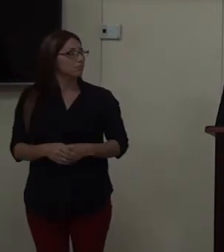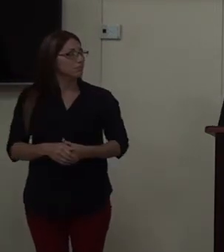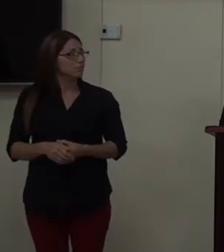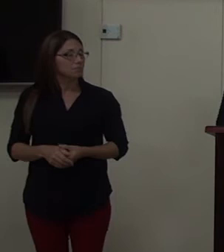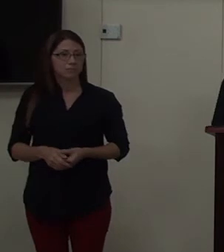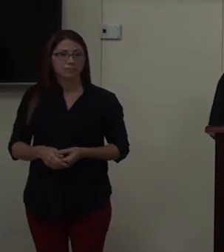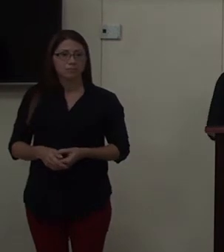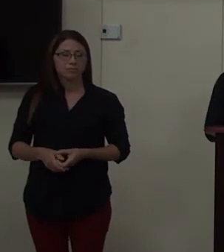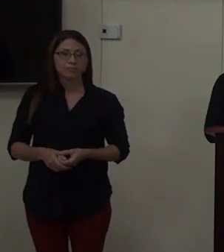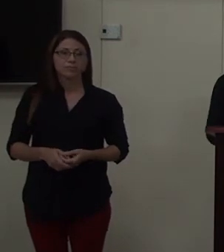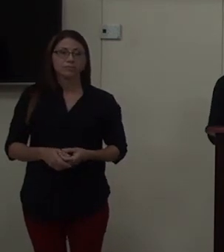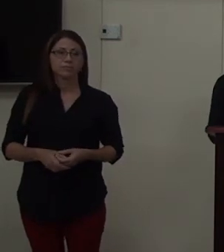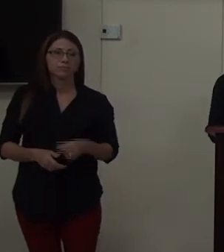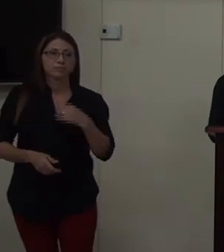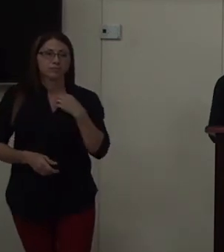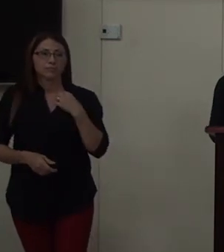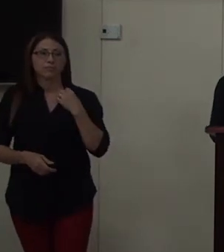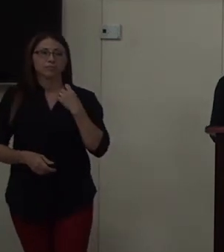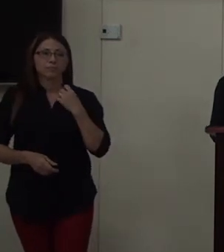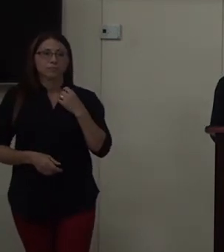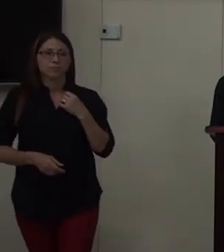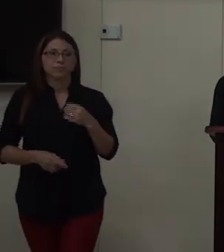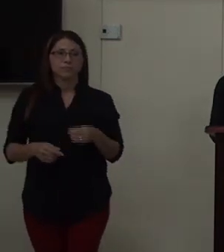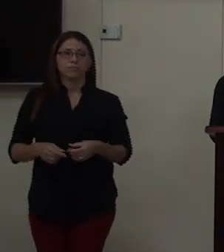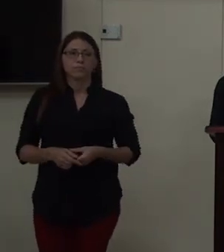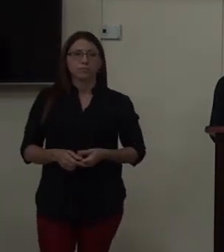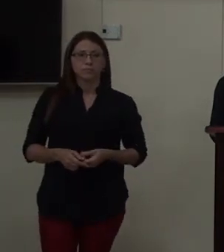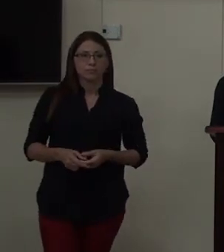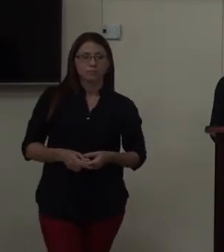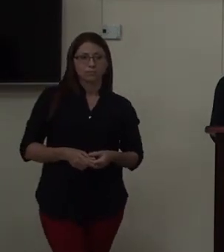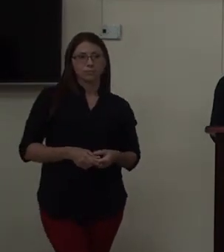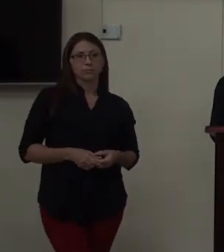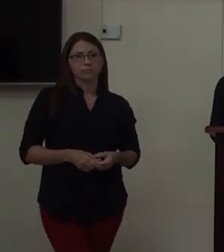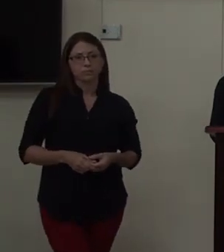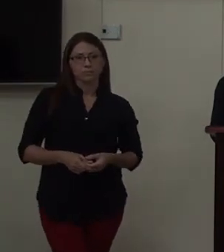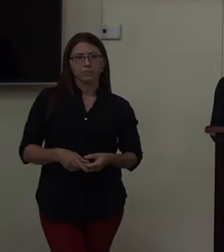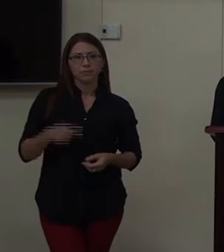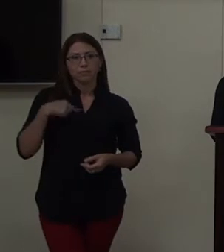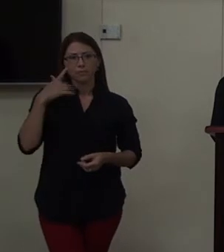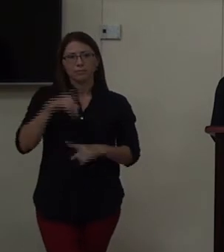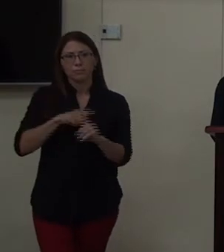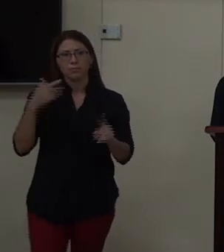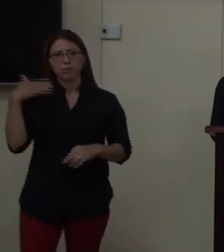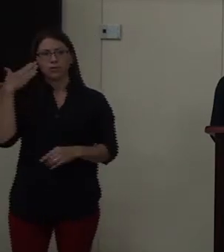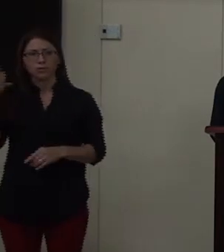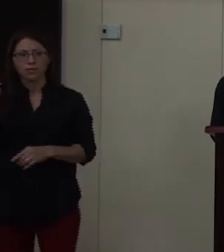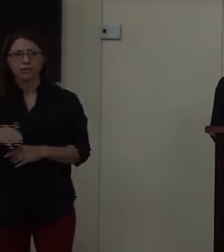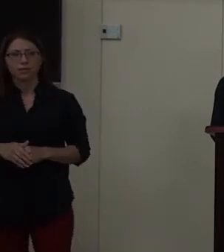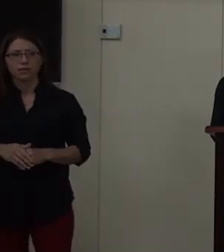Yes. It seems to me that they did not know about previous attempts